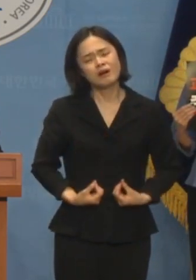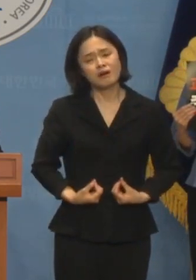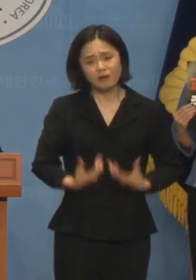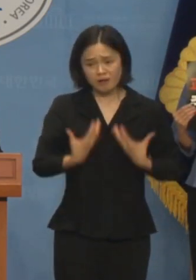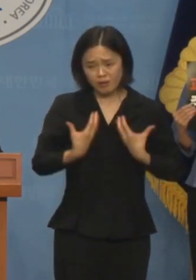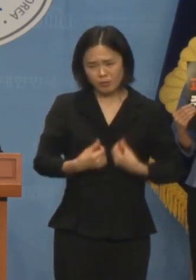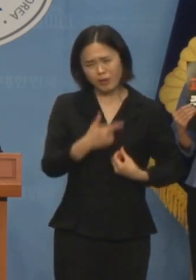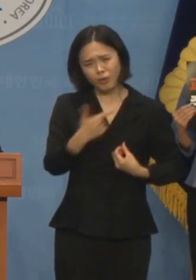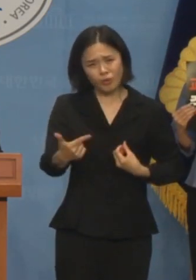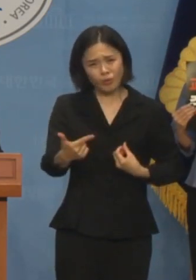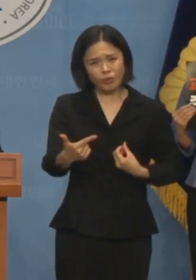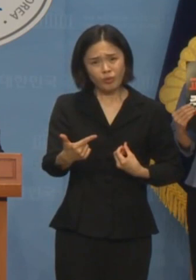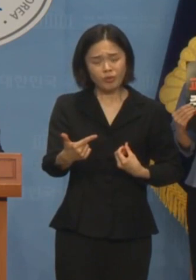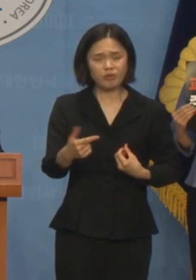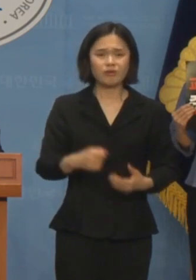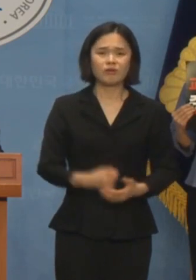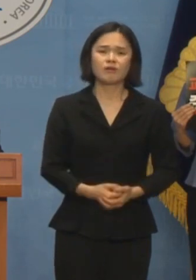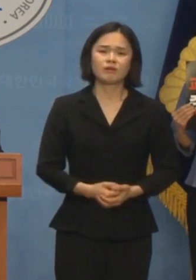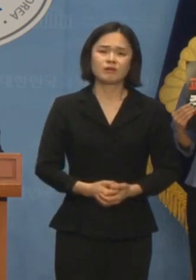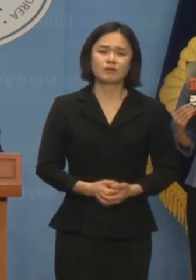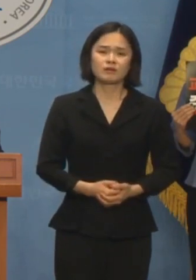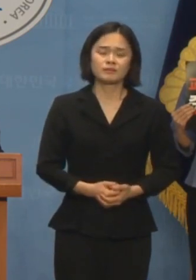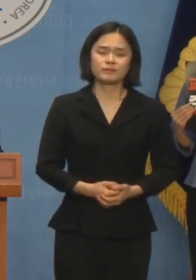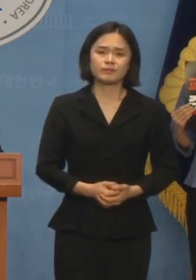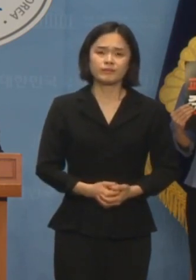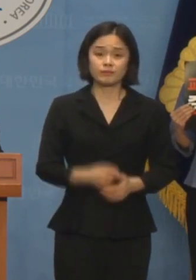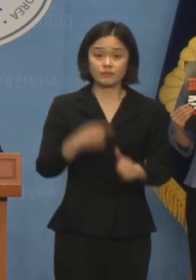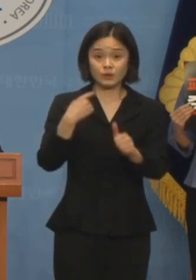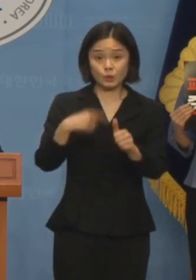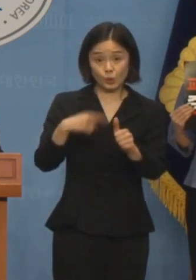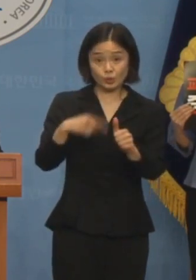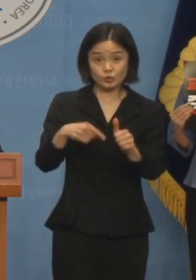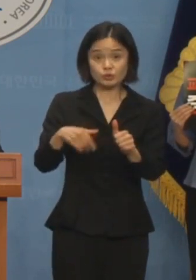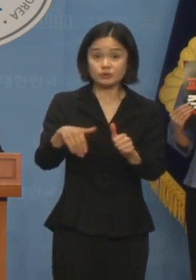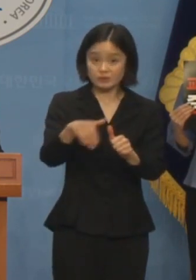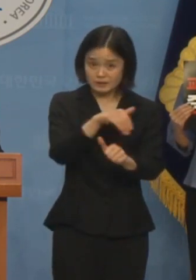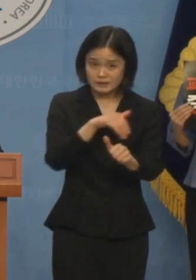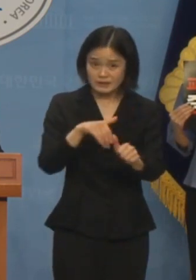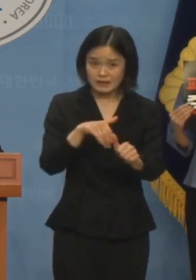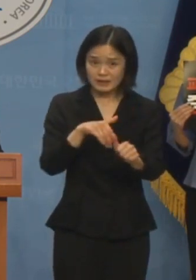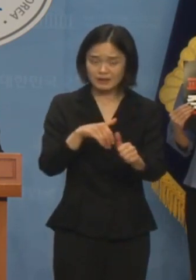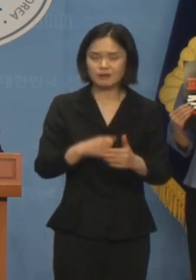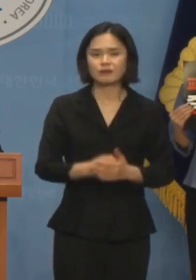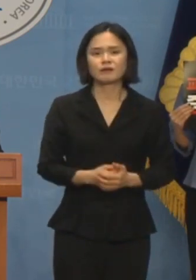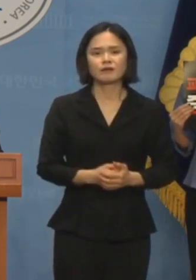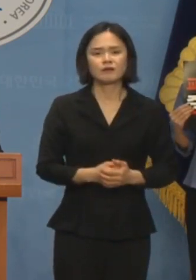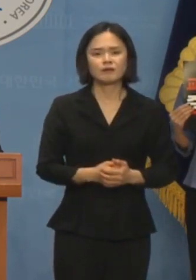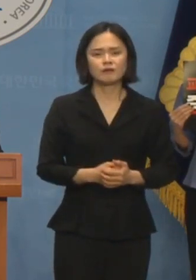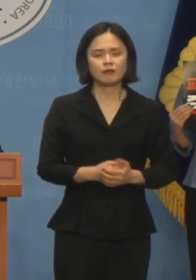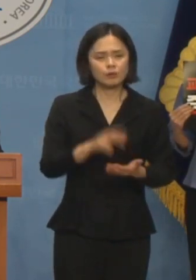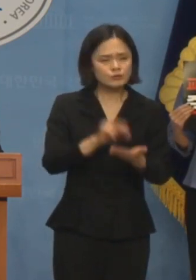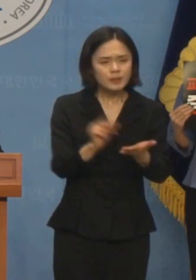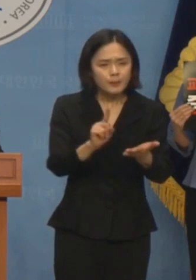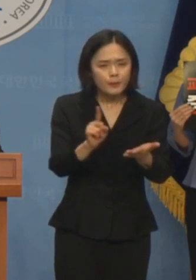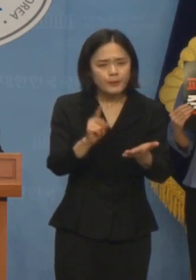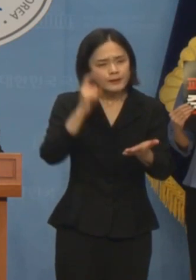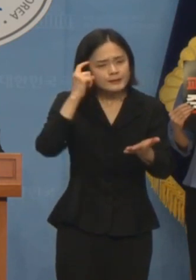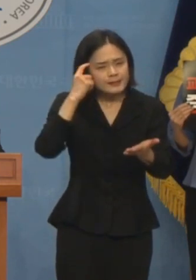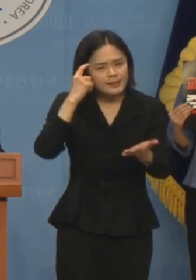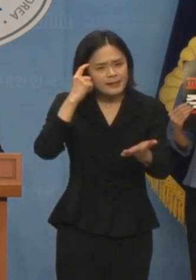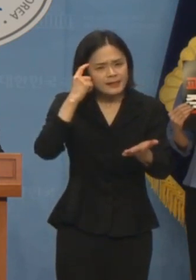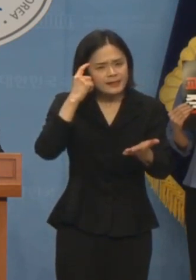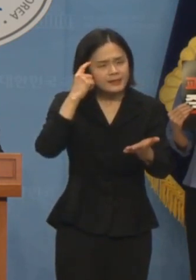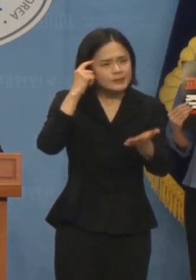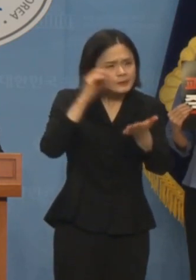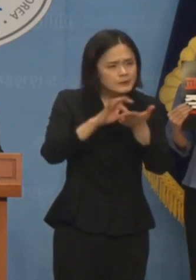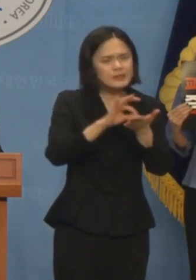때문입니다. 교육 현장의 특수성에 대한 인식 부족과 이를 대변할 위원이 없었기 때문입니다.